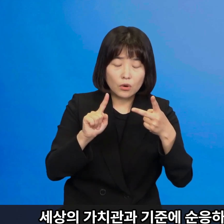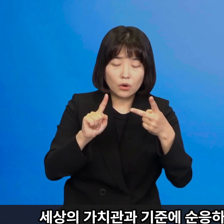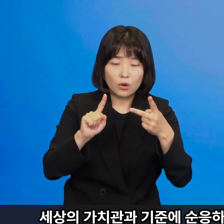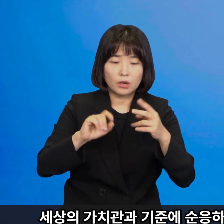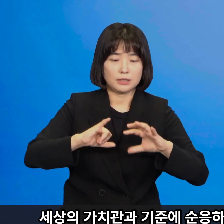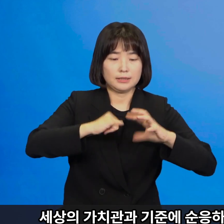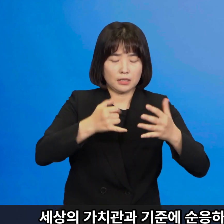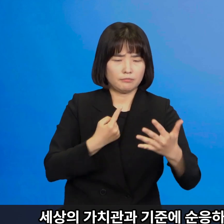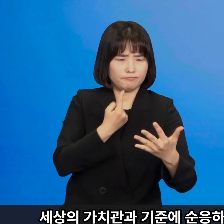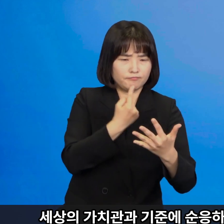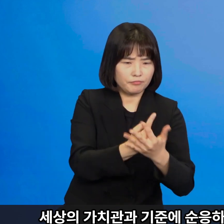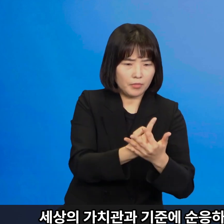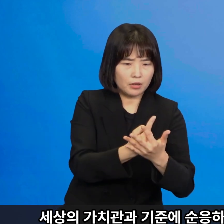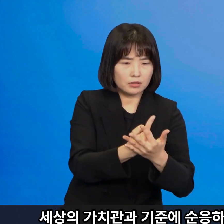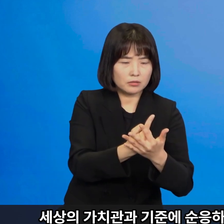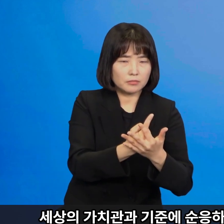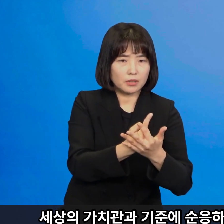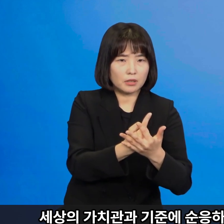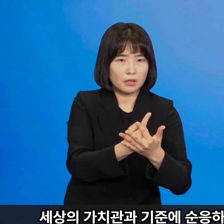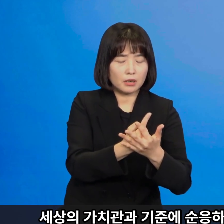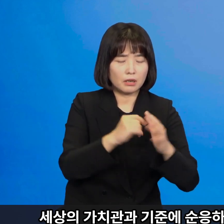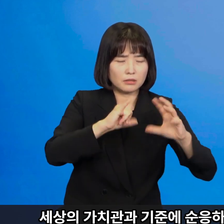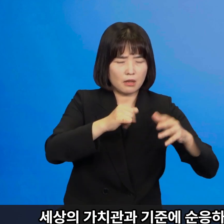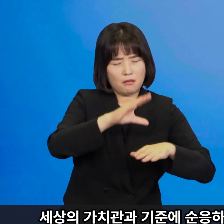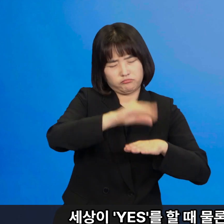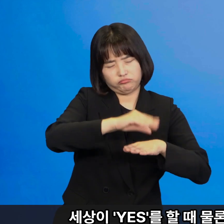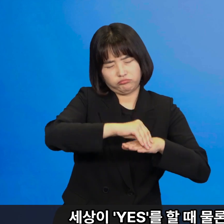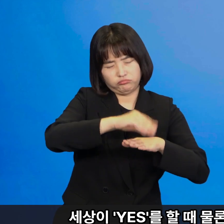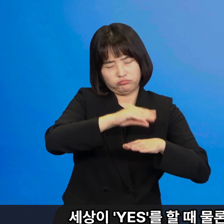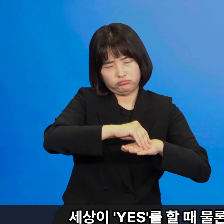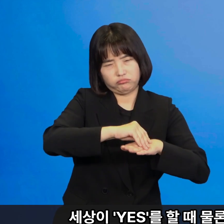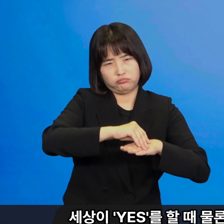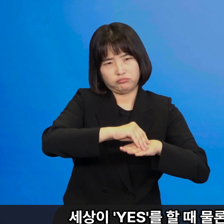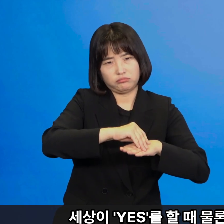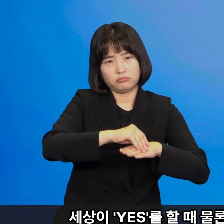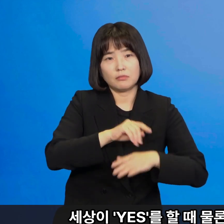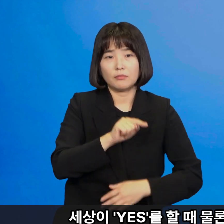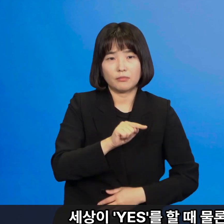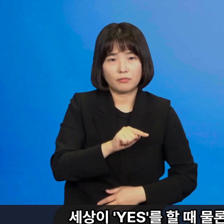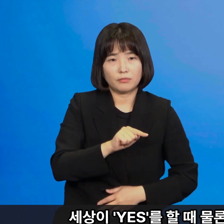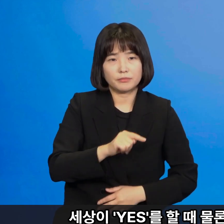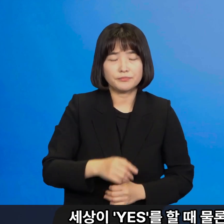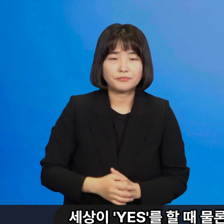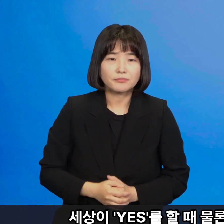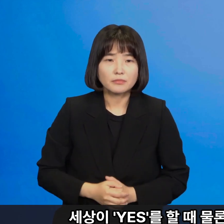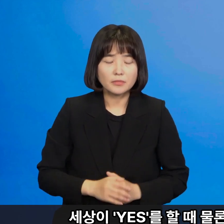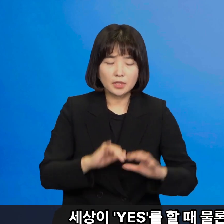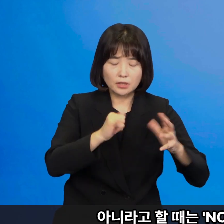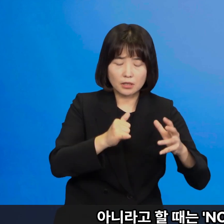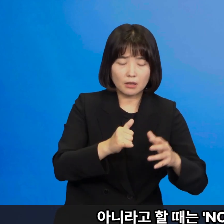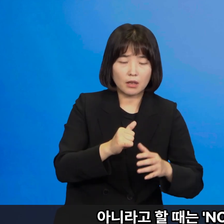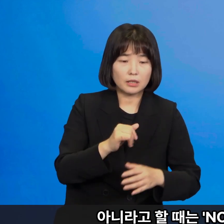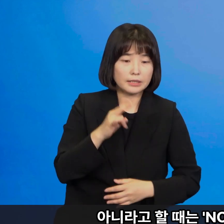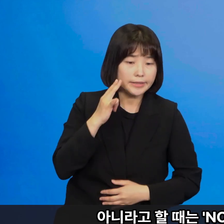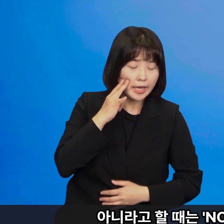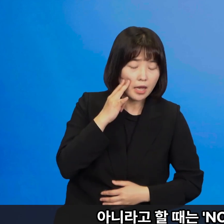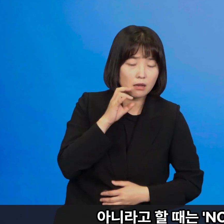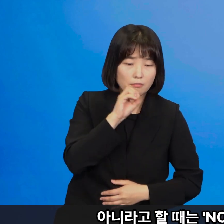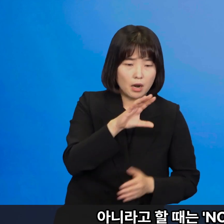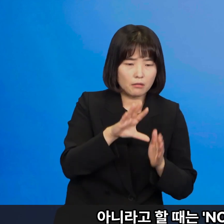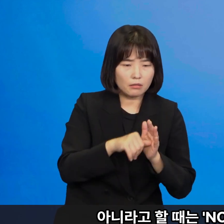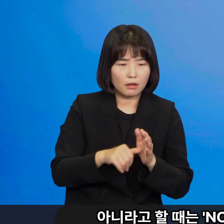기준에 순응하는 것입니다. 똑같아지는 것입니다. 세상이 예스를 할 때 물론 맞다면 예스를 해야겠지만 아니라고 할